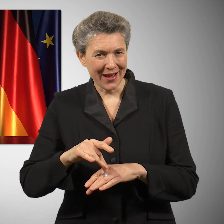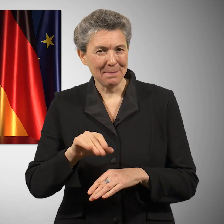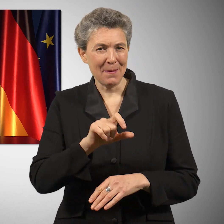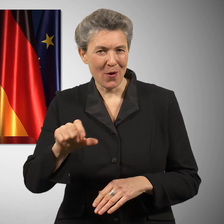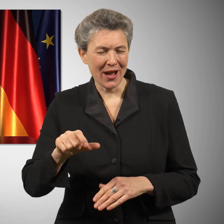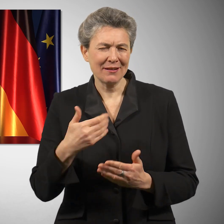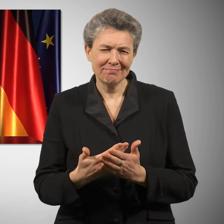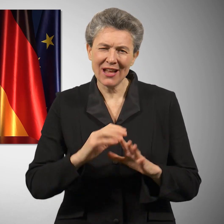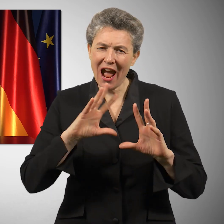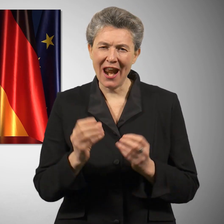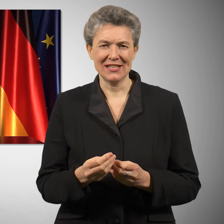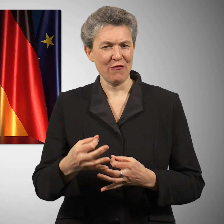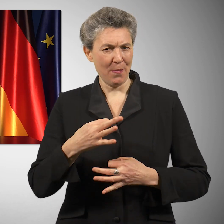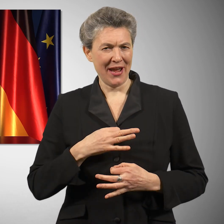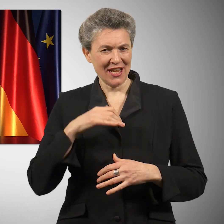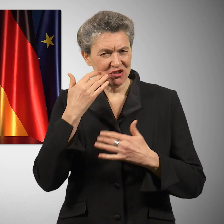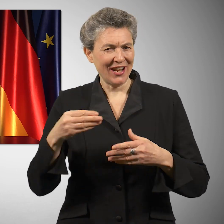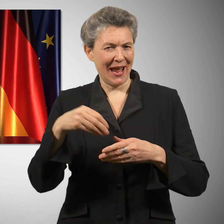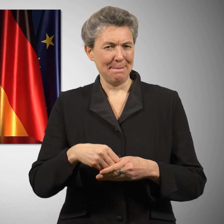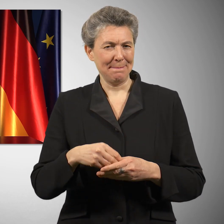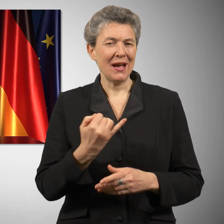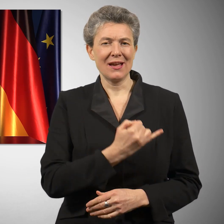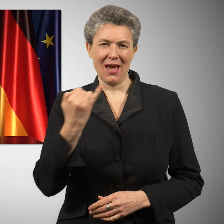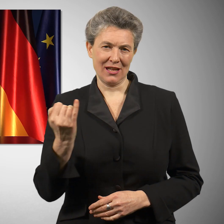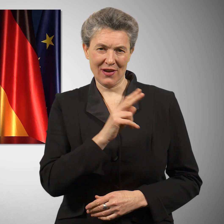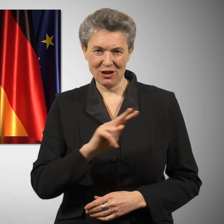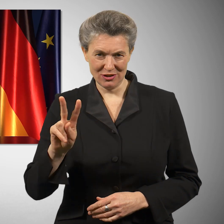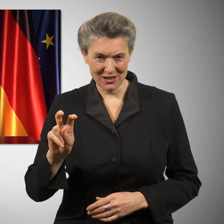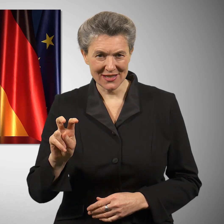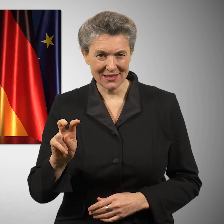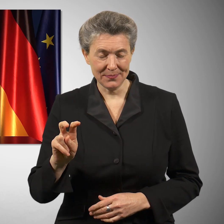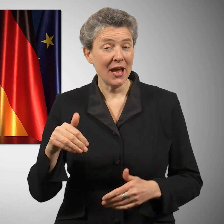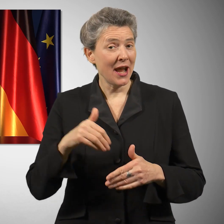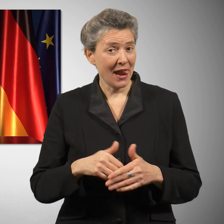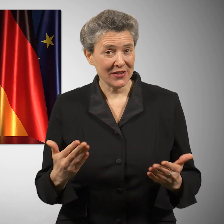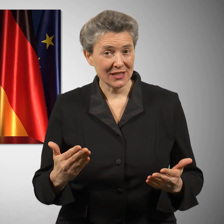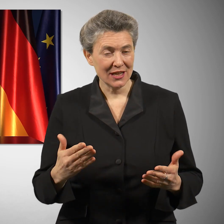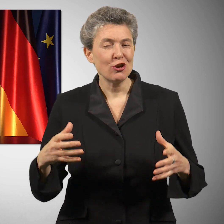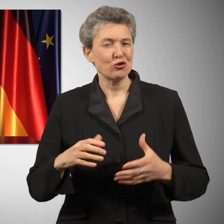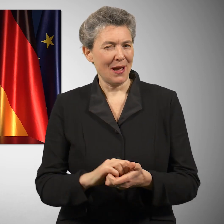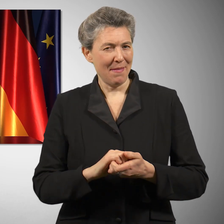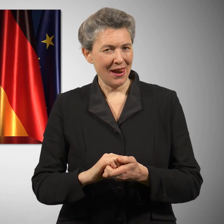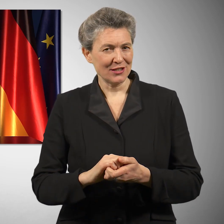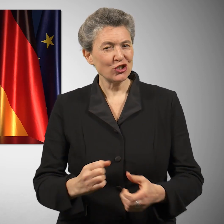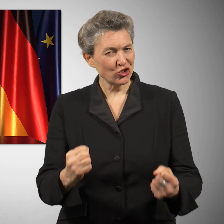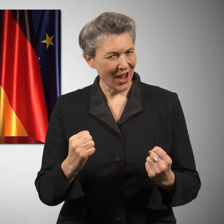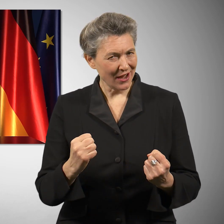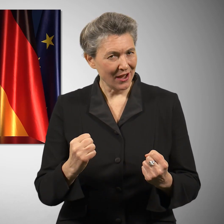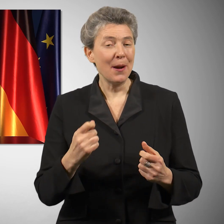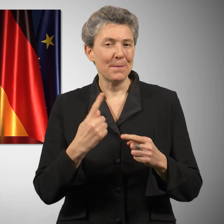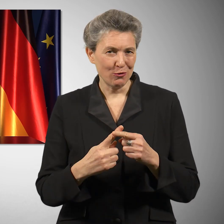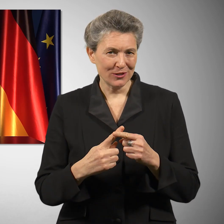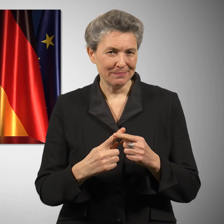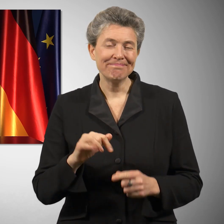die Geschichte des Jahres 2022. Sie handelt von Zusammenhalt und Stärke und ja auch